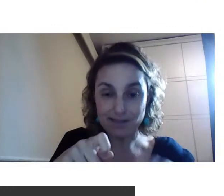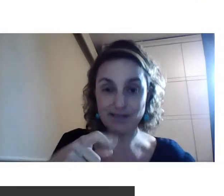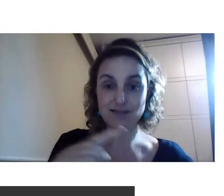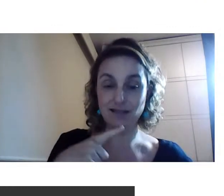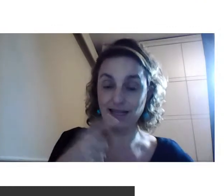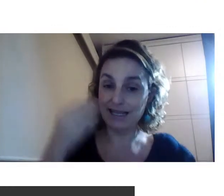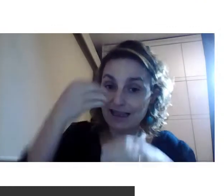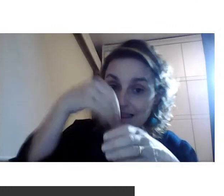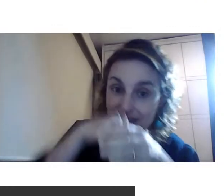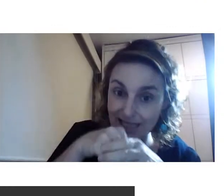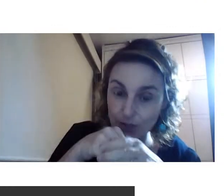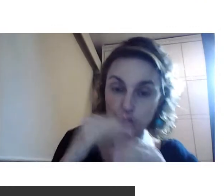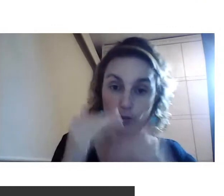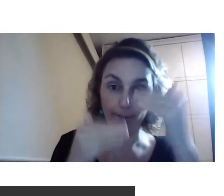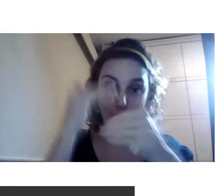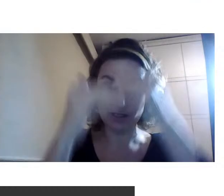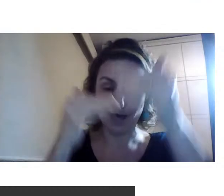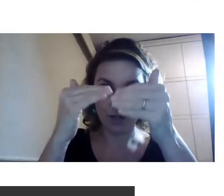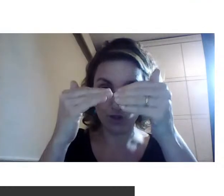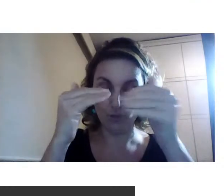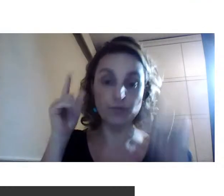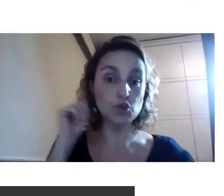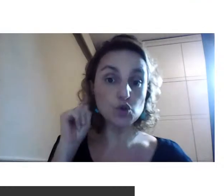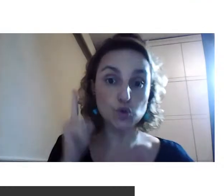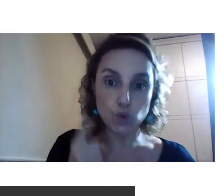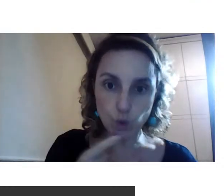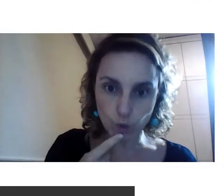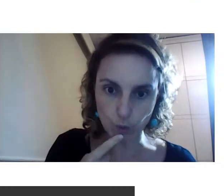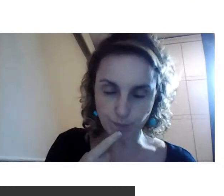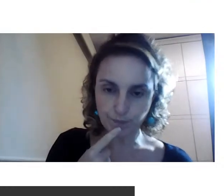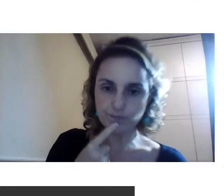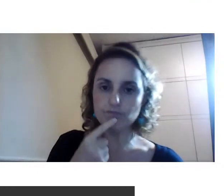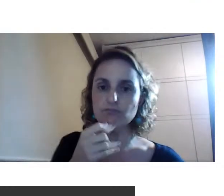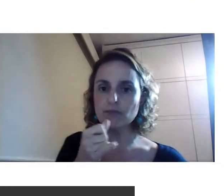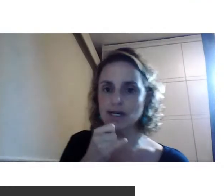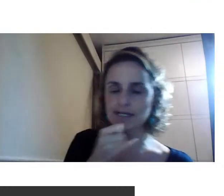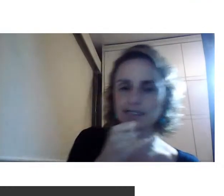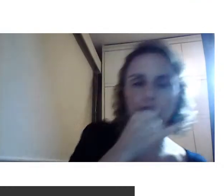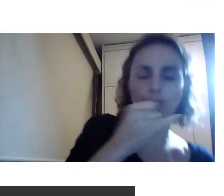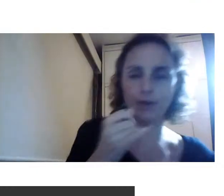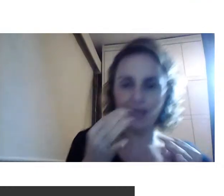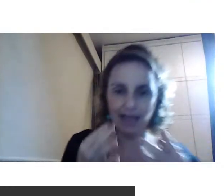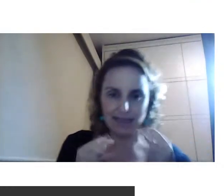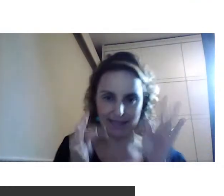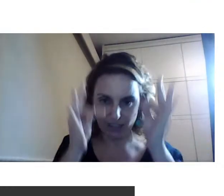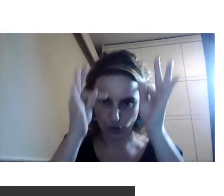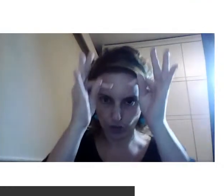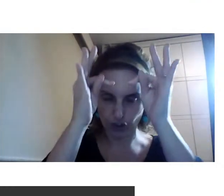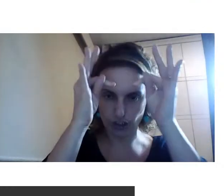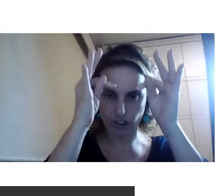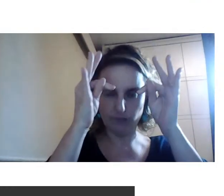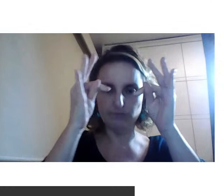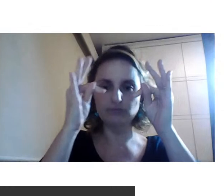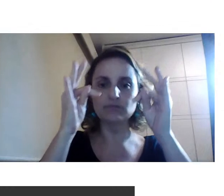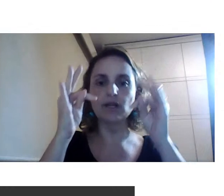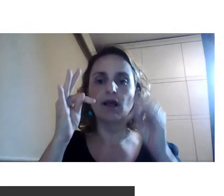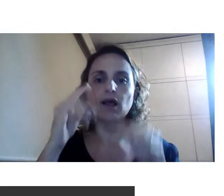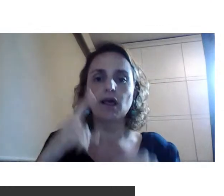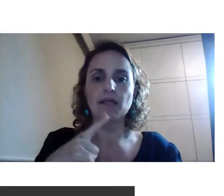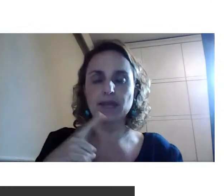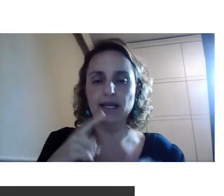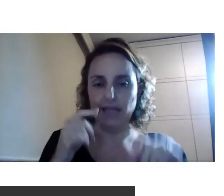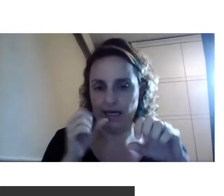dentro da comunidade surda bom e isso foi um processo é apareço hoje por